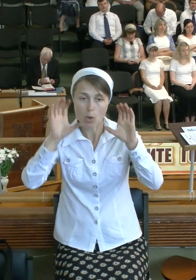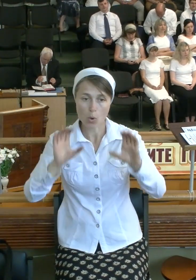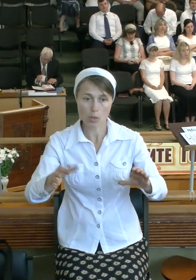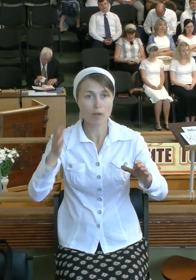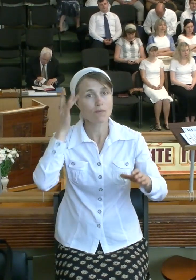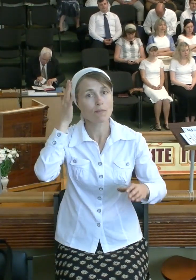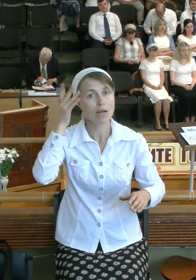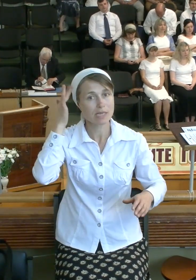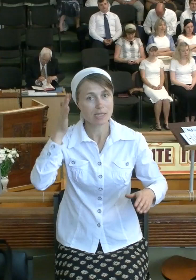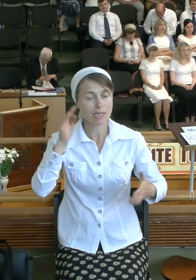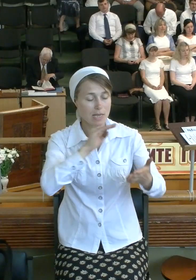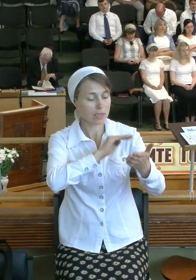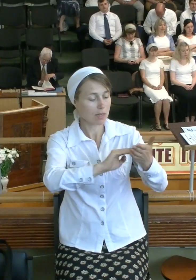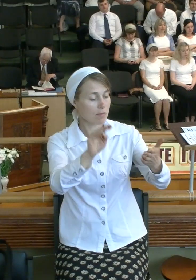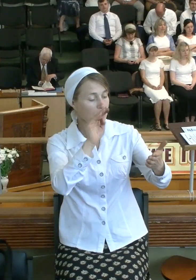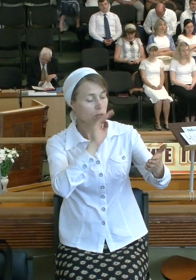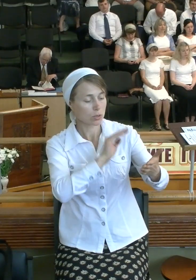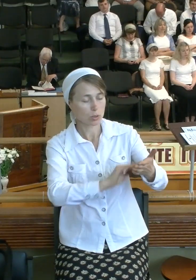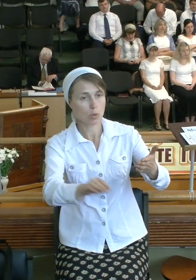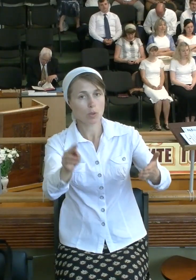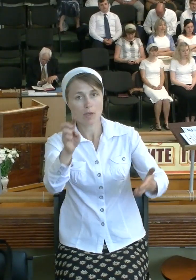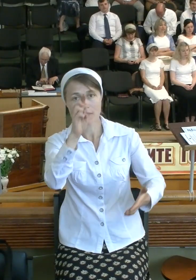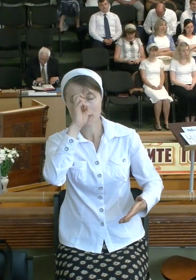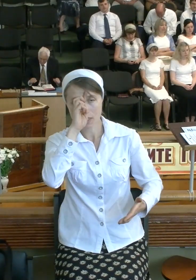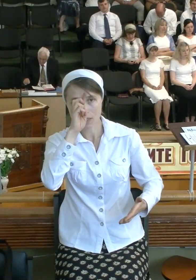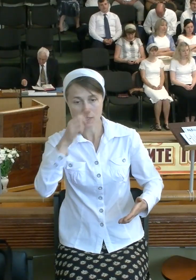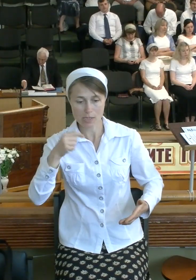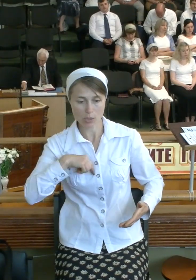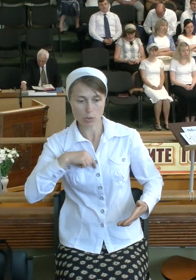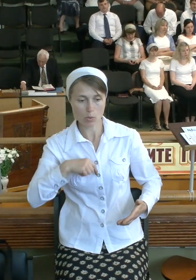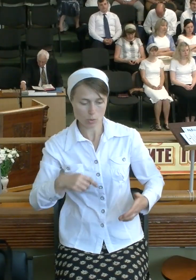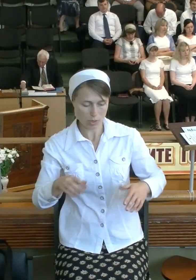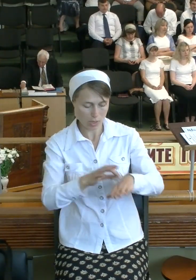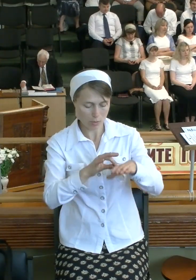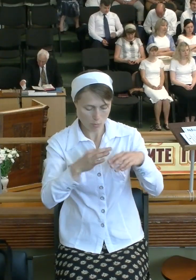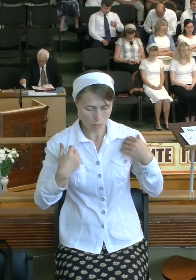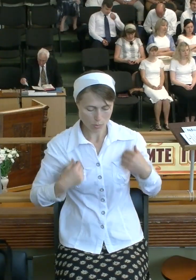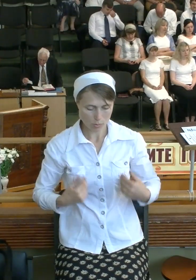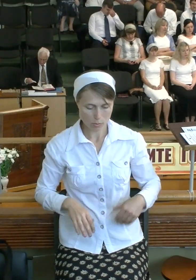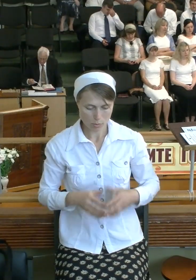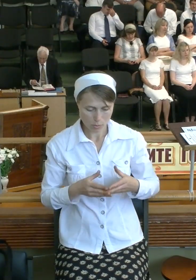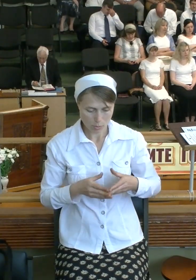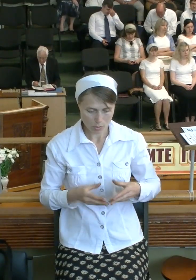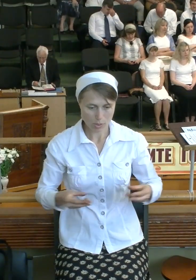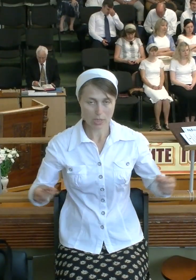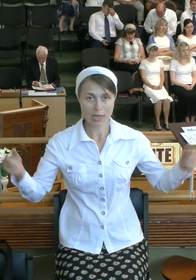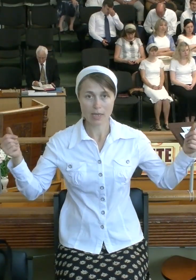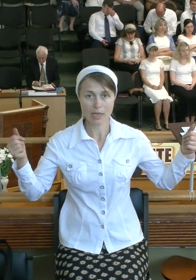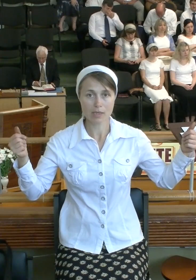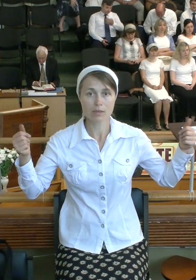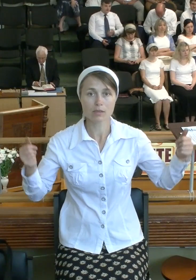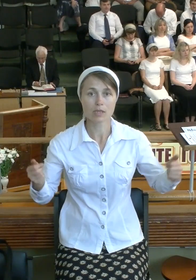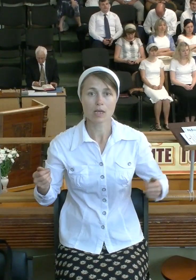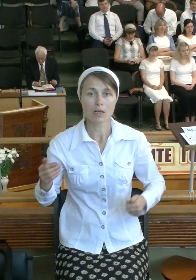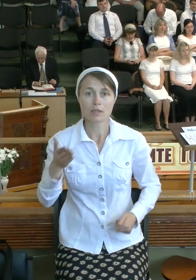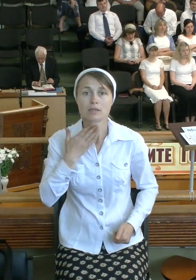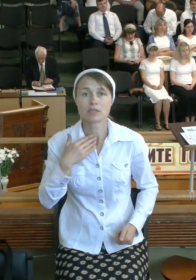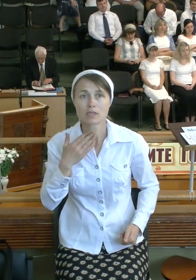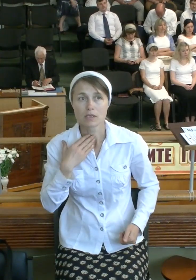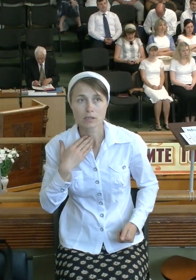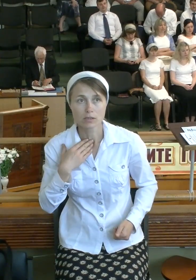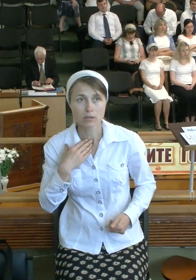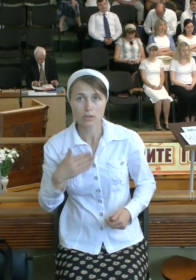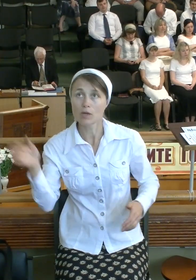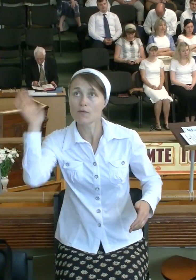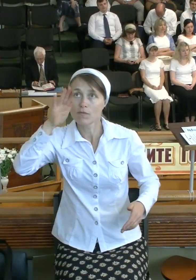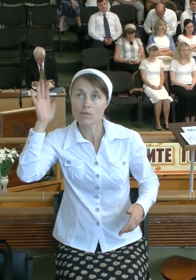и воцарится Дух над плотью тленной, на жаждущие воды изолью, и на